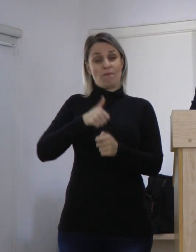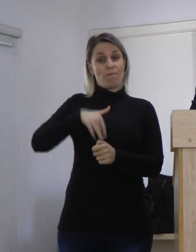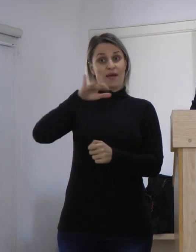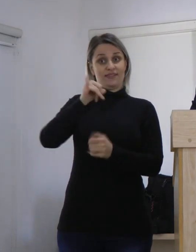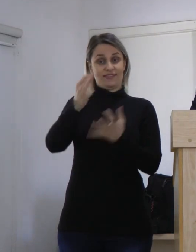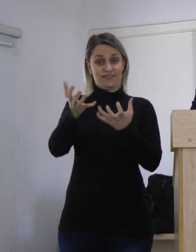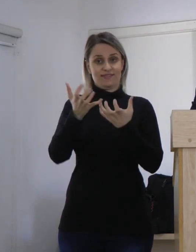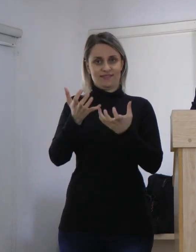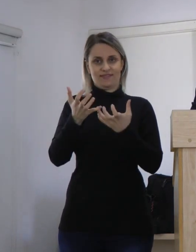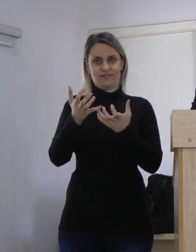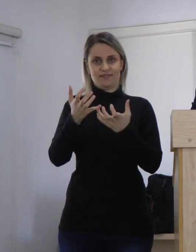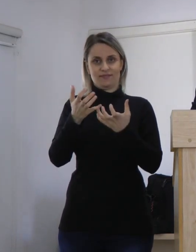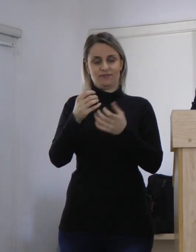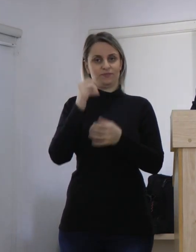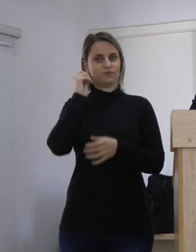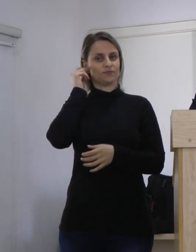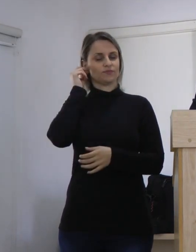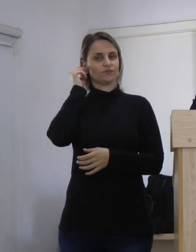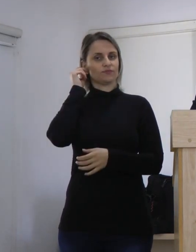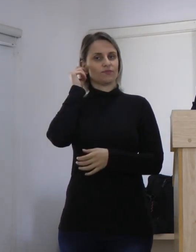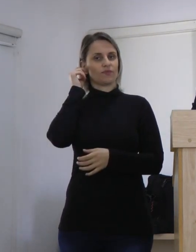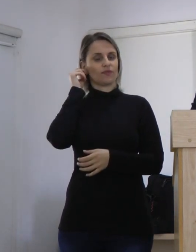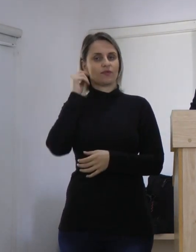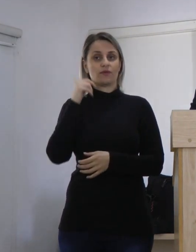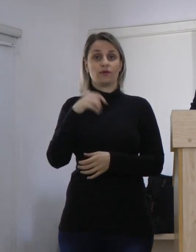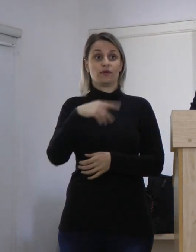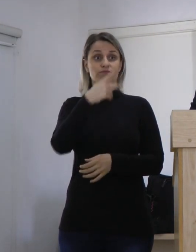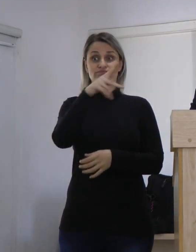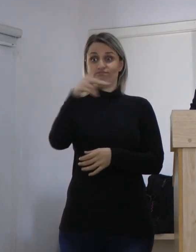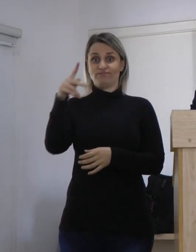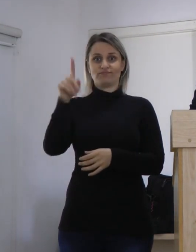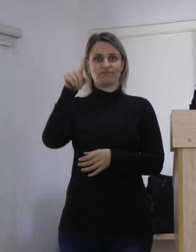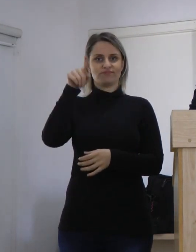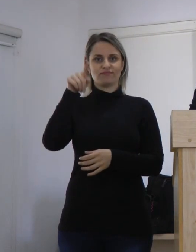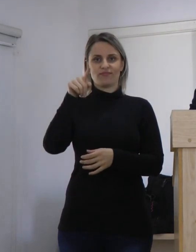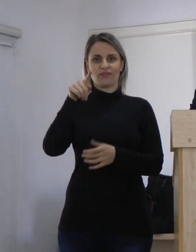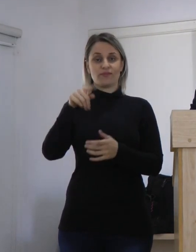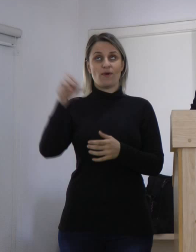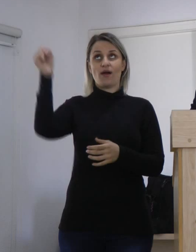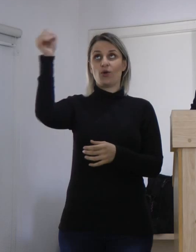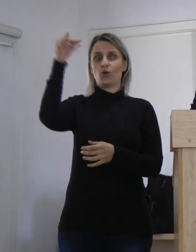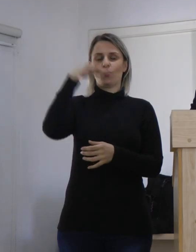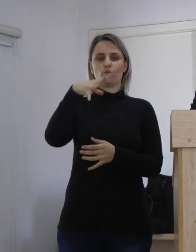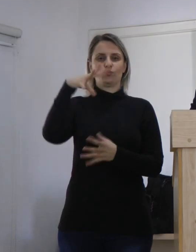Vós sois o sal da terra, o fermento da massa, a luz do mundo.